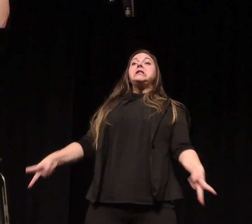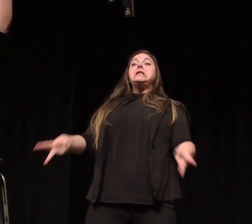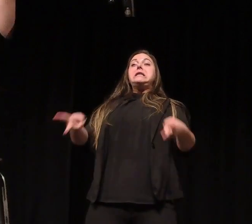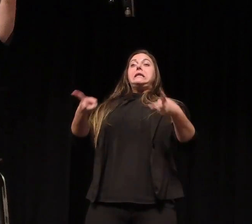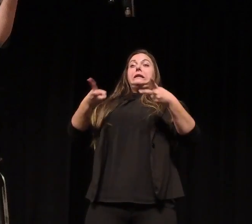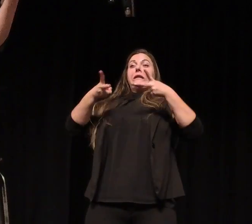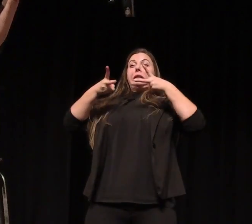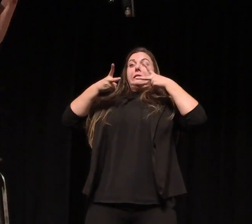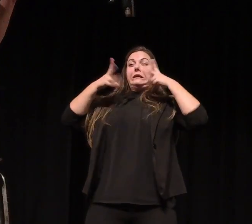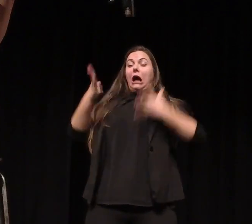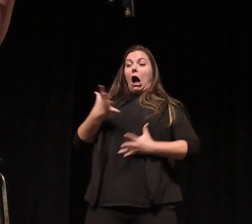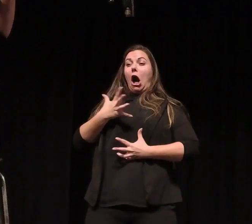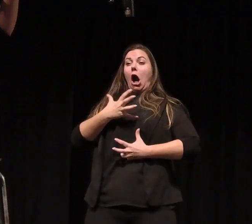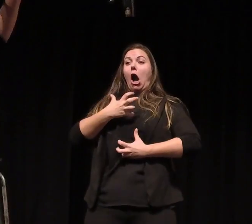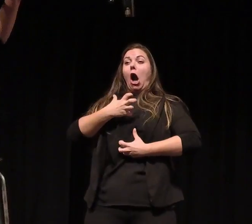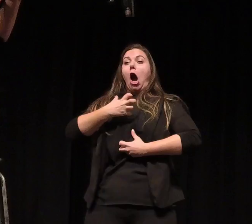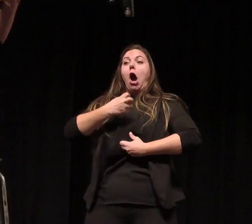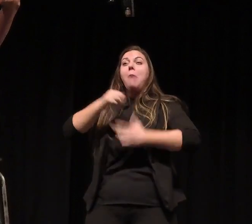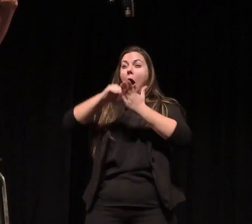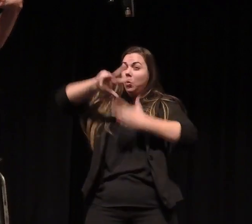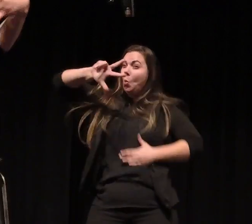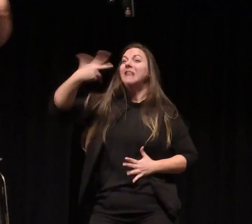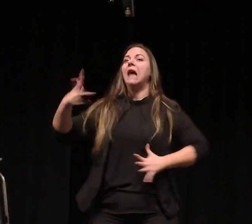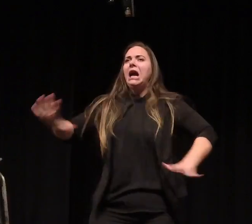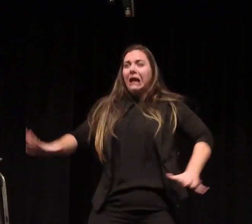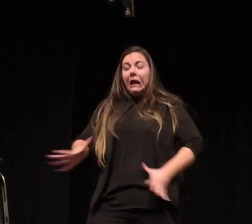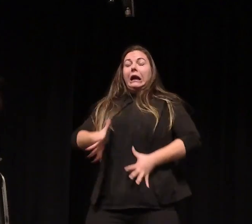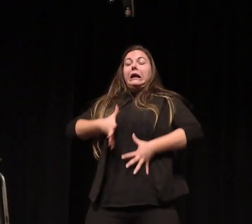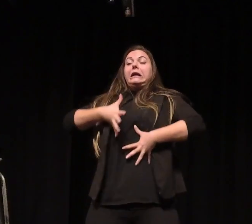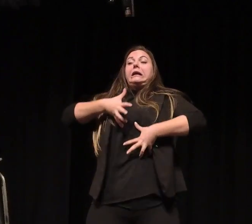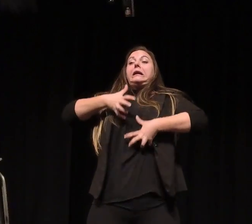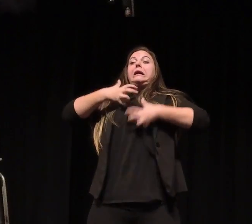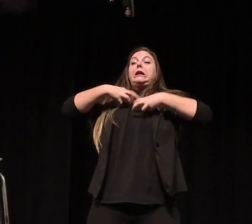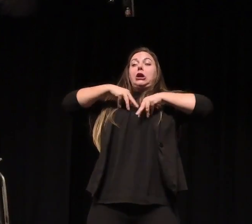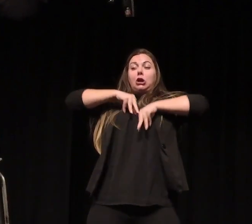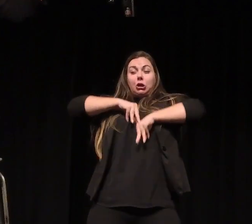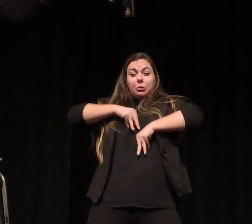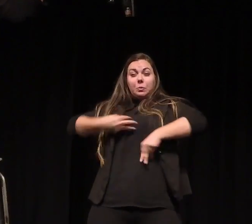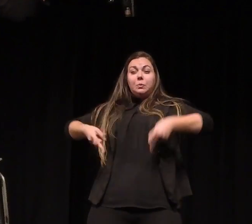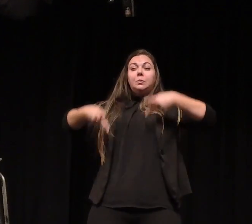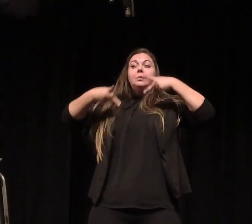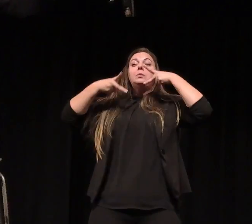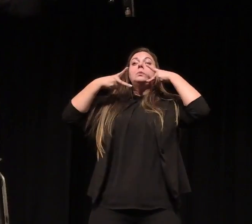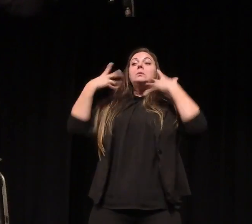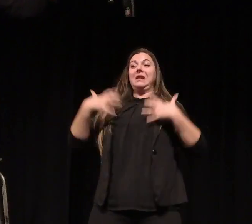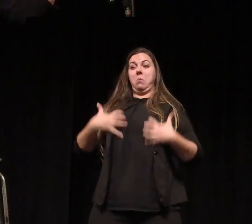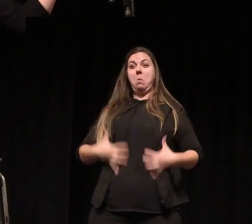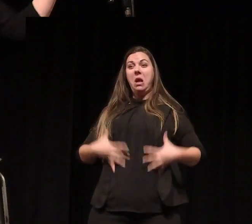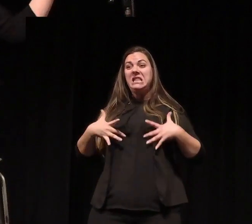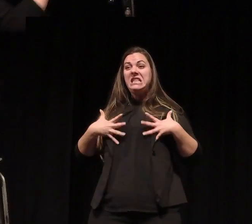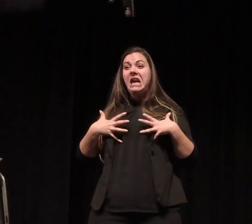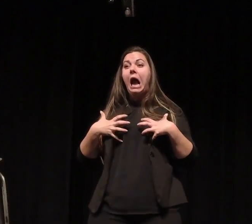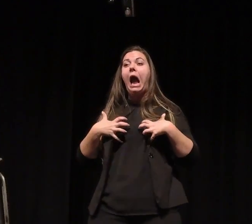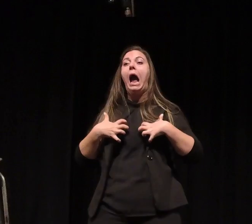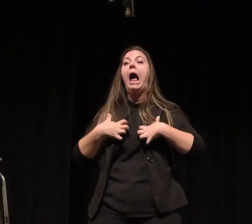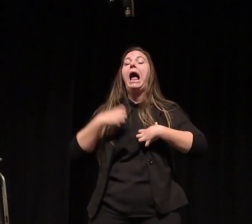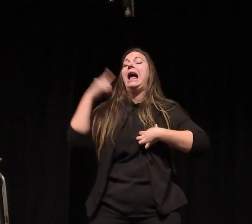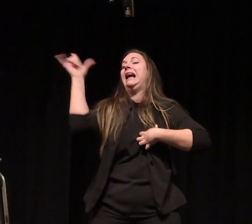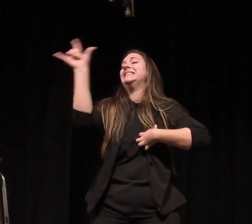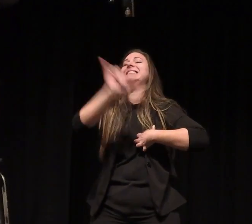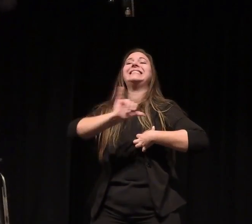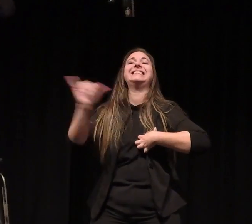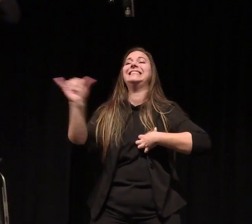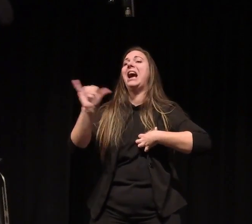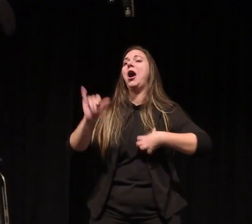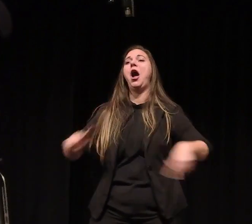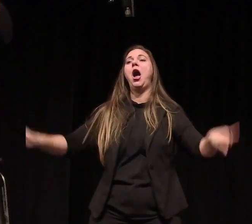Et puis une troisième grande inspiration. Puis Ça avait l'air comme si toute l'air du pommier